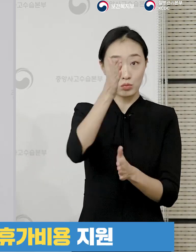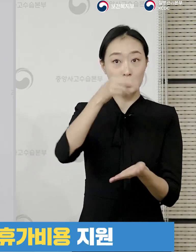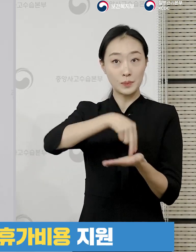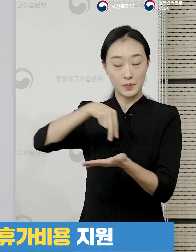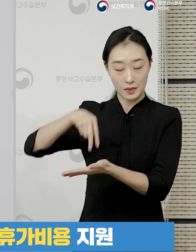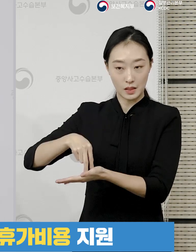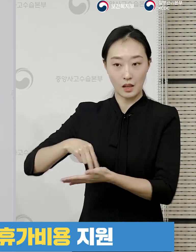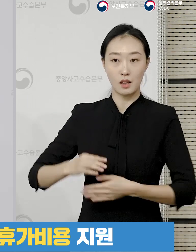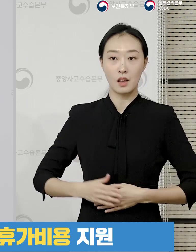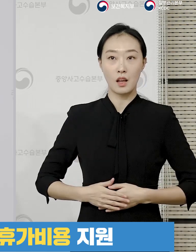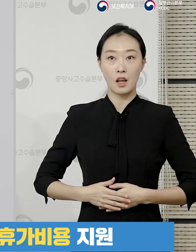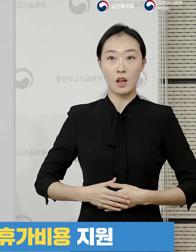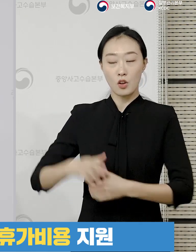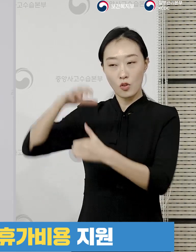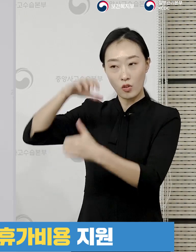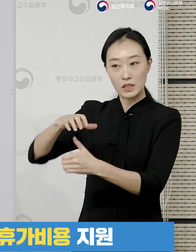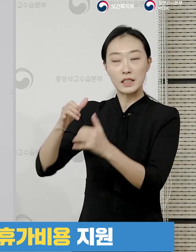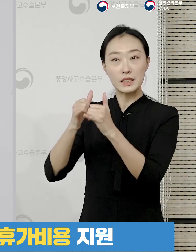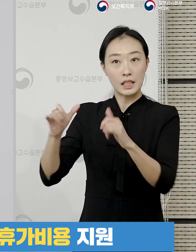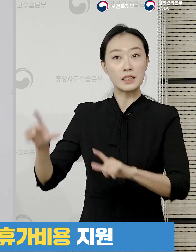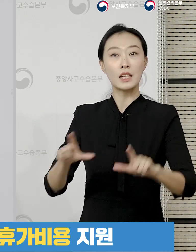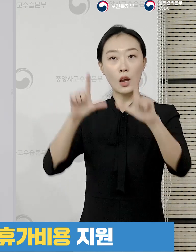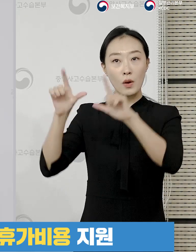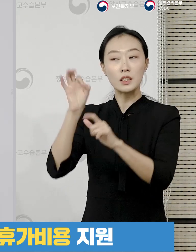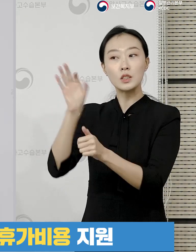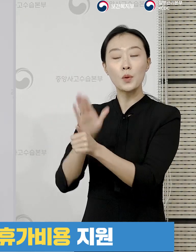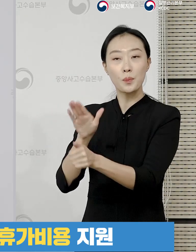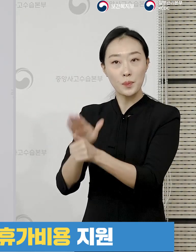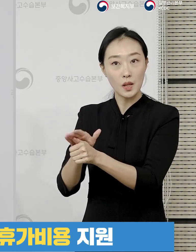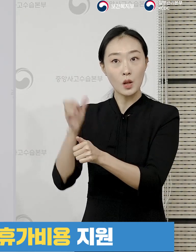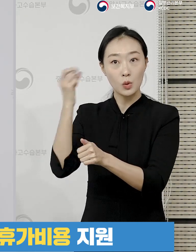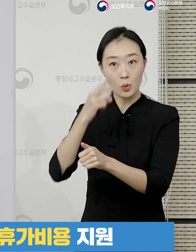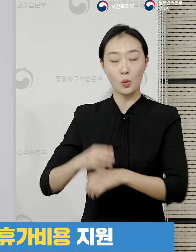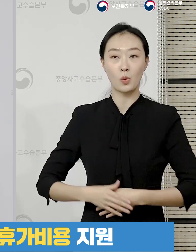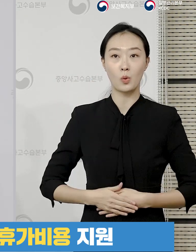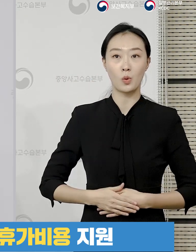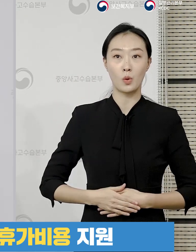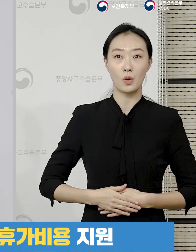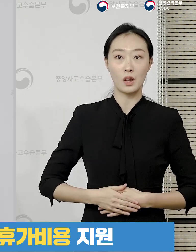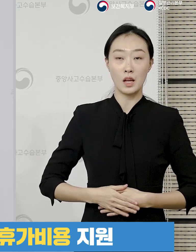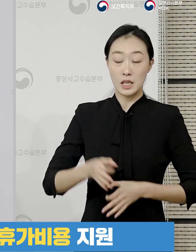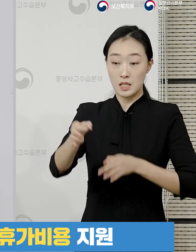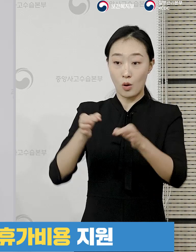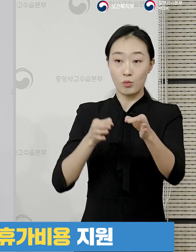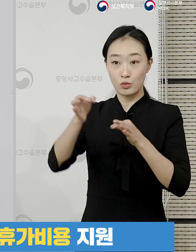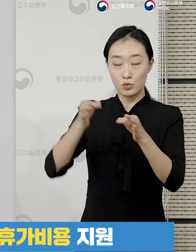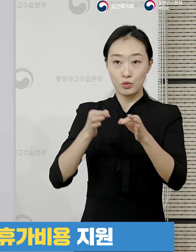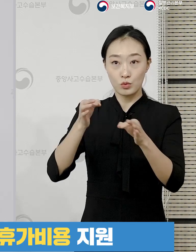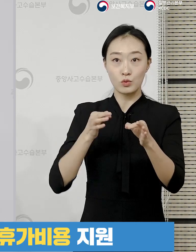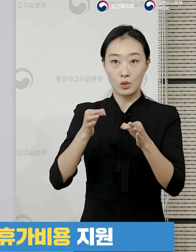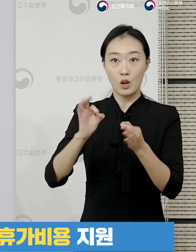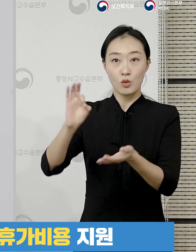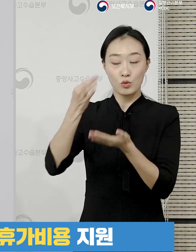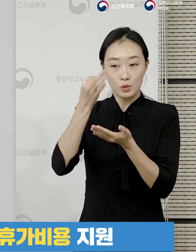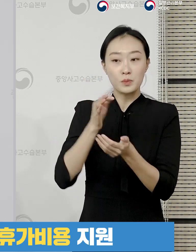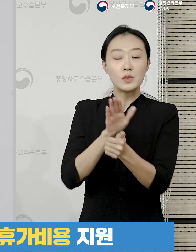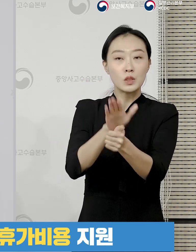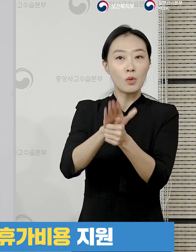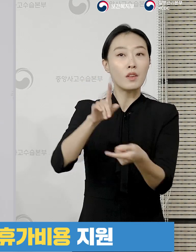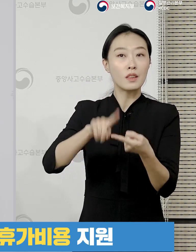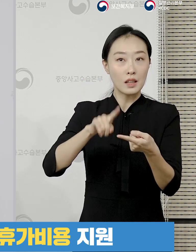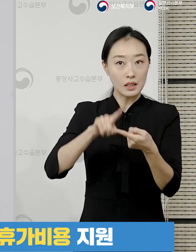한편 중수부는 격리자에 대한 생활 지원비와 격리자의 사업주에 대한 유급 휴가 비용 지원